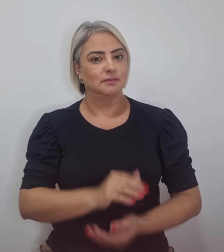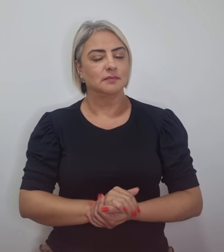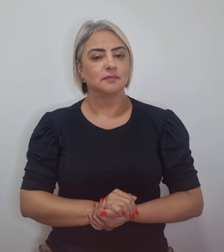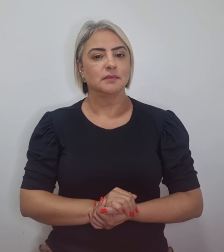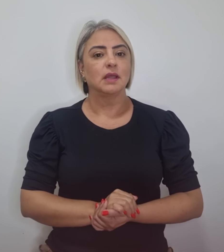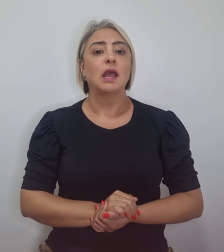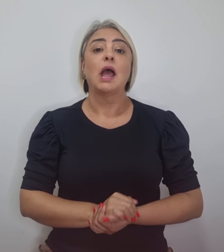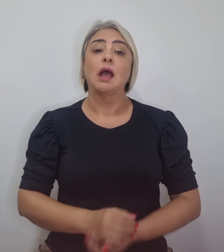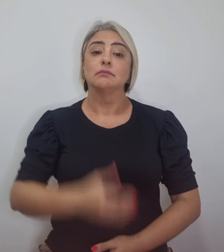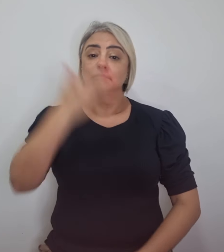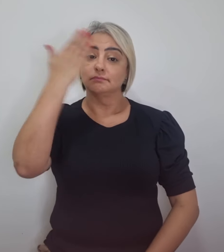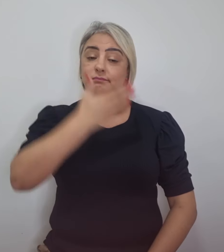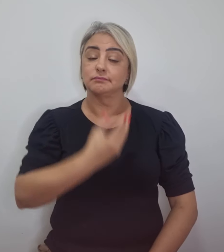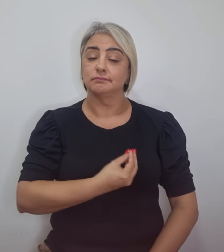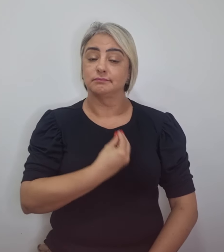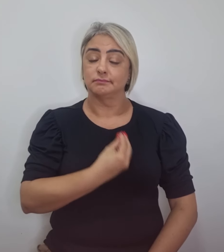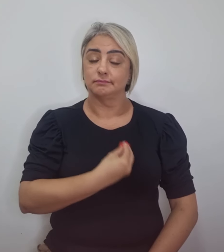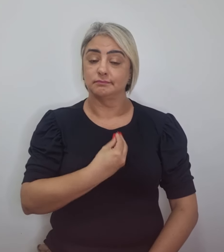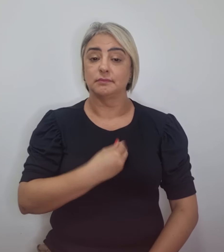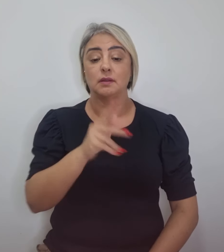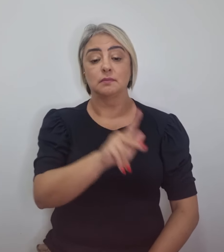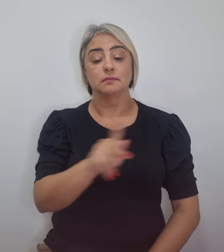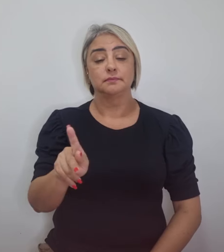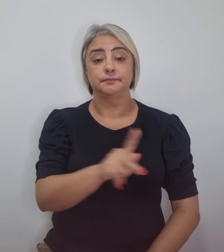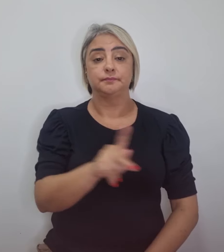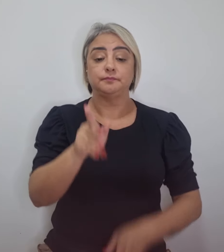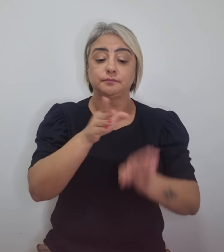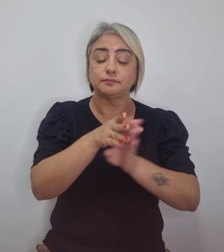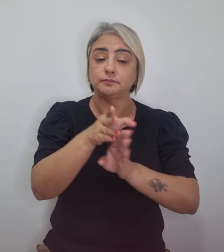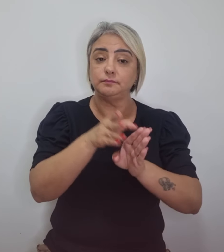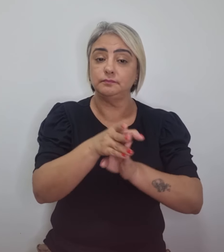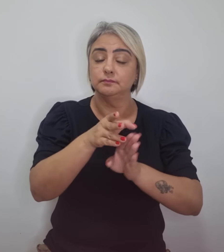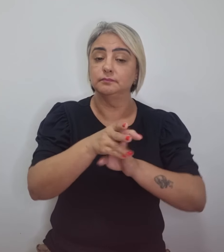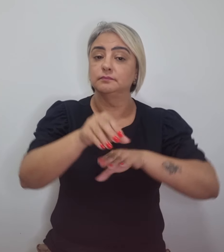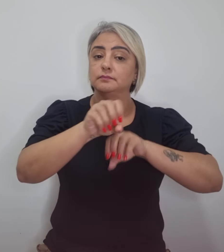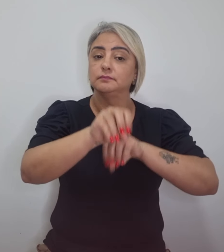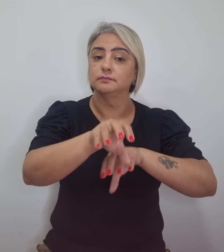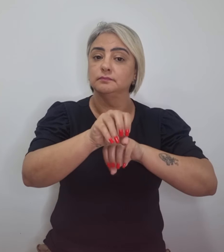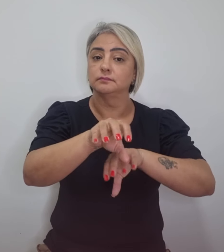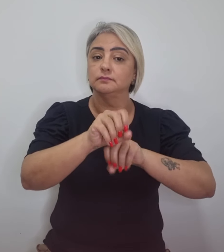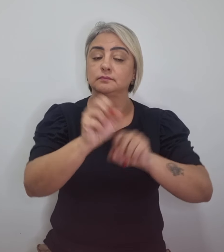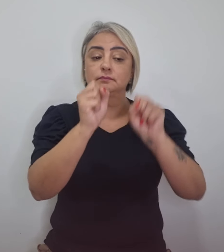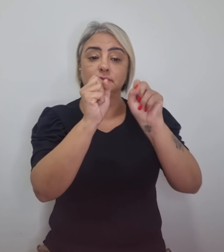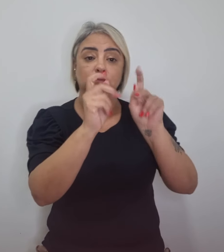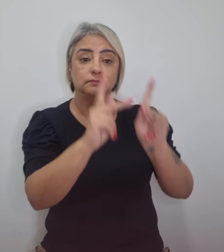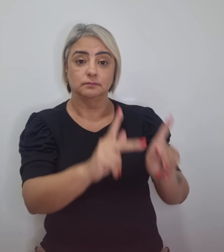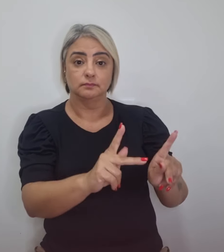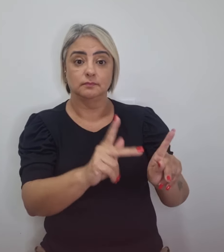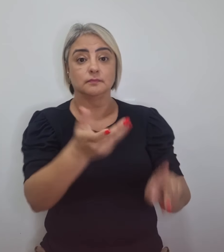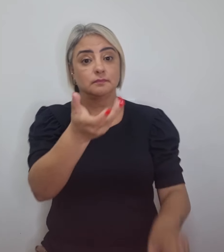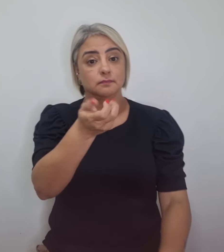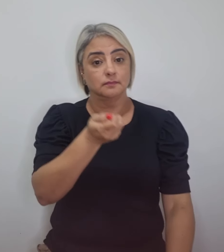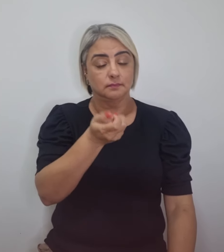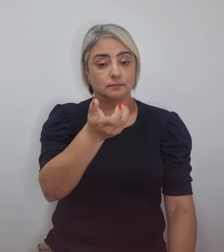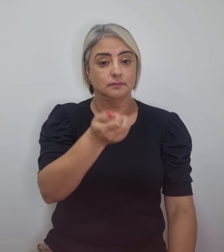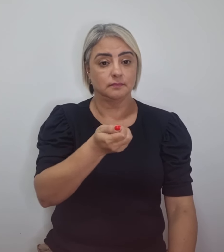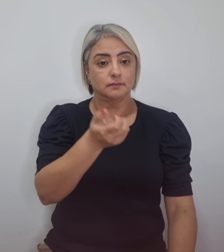prova de vida para os professores, orientadores, educacionais, aposentados e pensionistas que